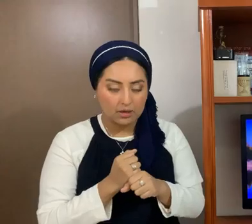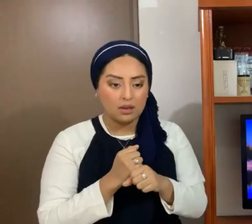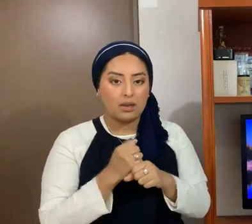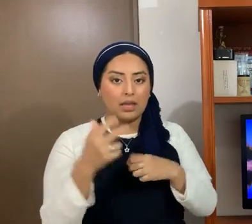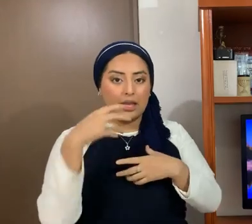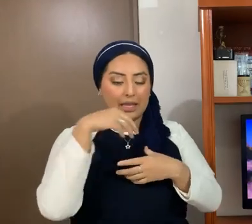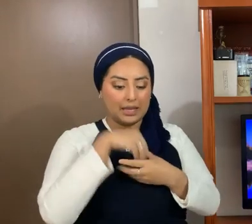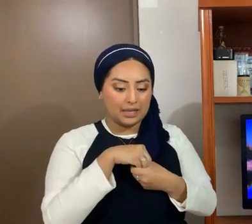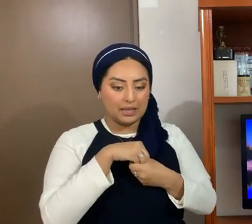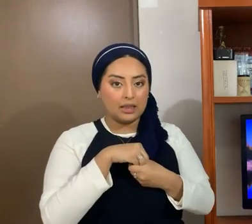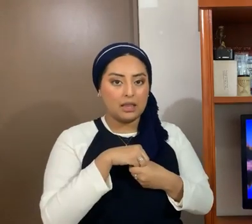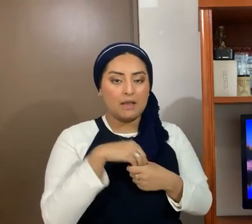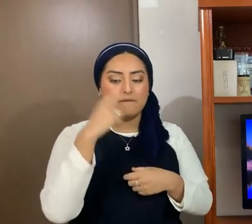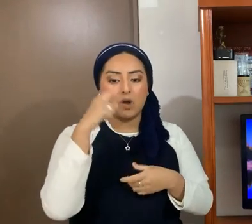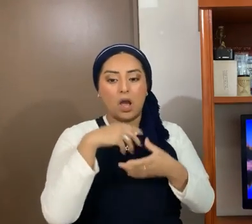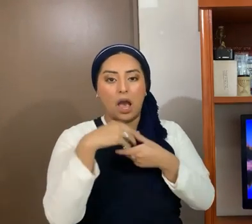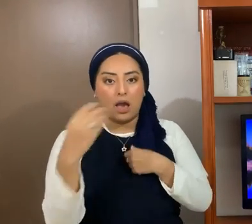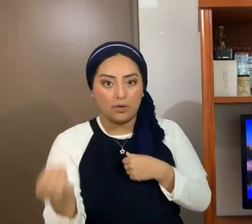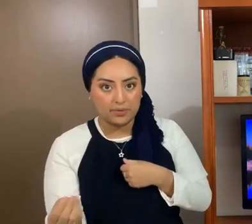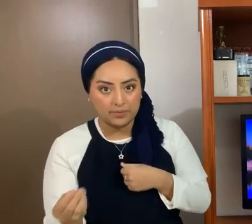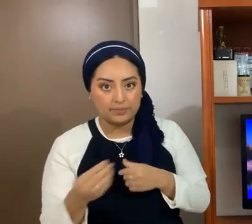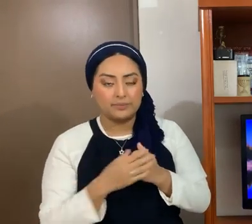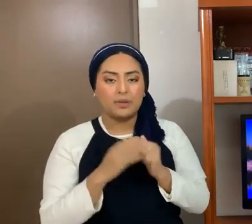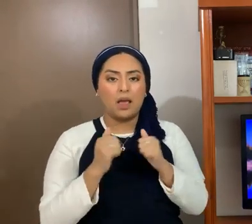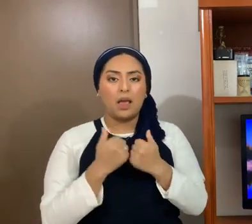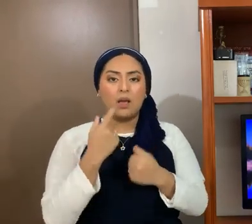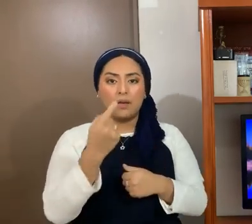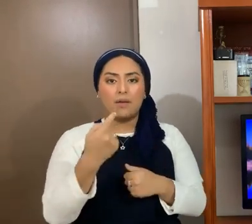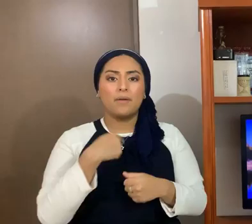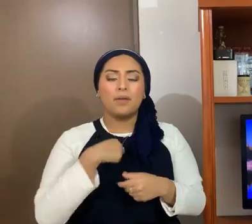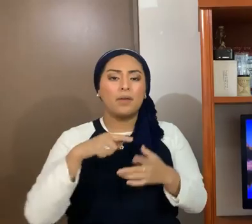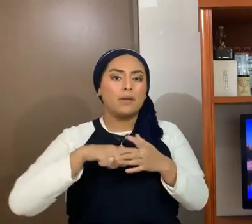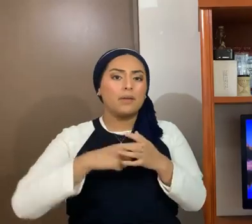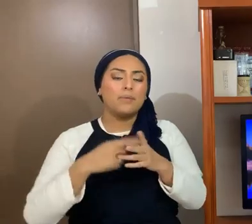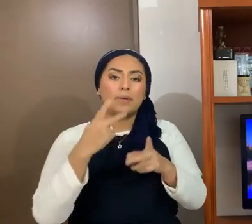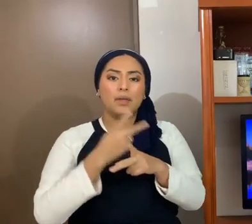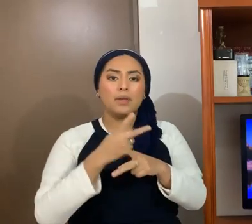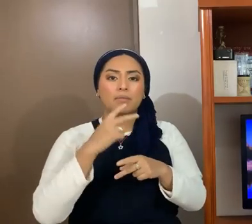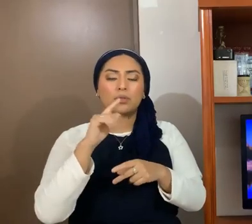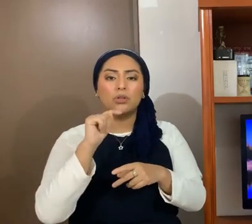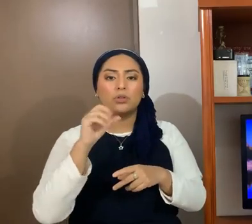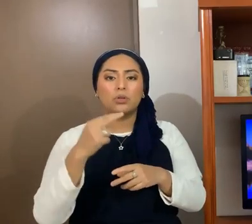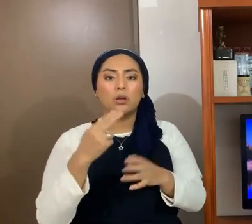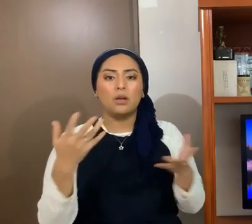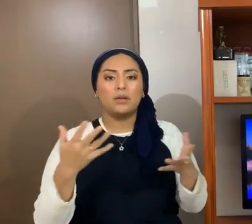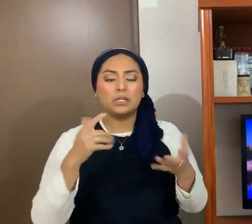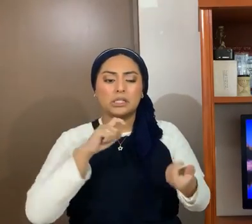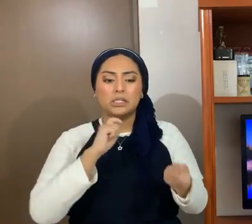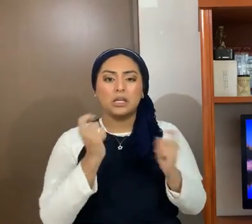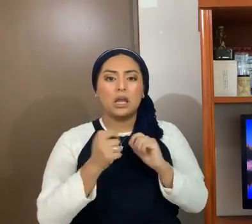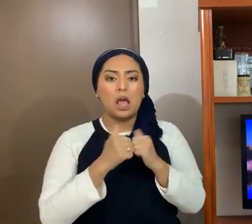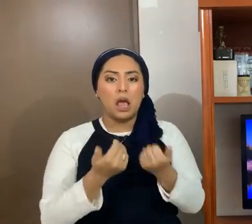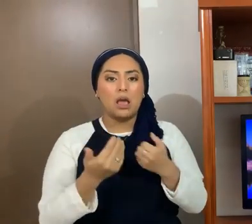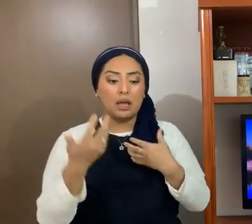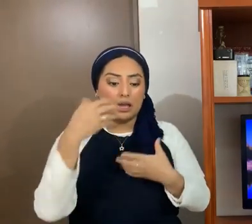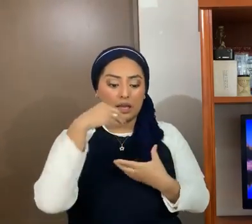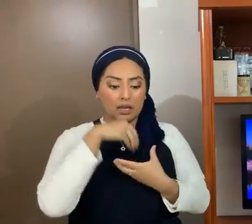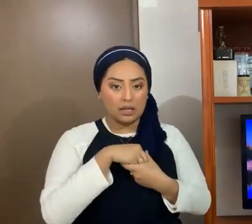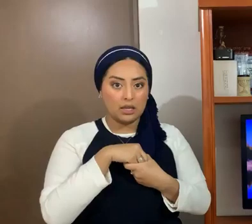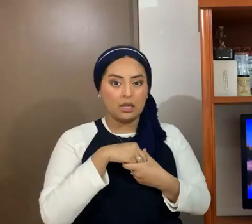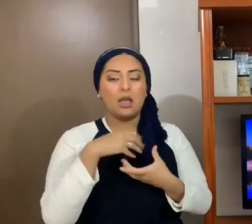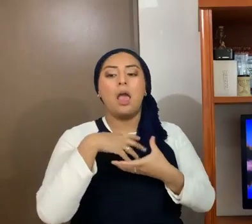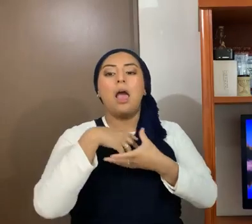de adentro hacia afuera. ¿Cómo debemos nosotros empezar a guardar la Torah? Hacer los cambios de